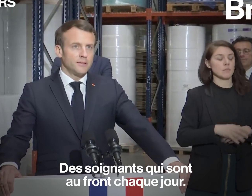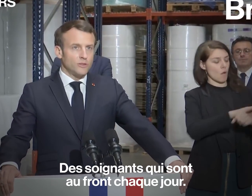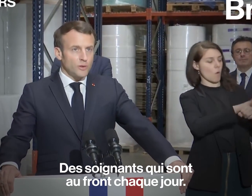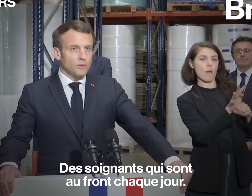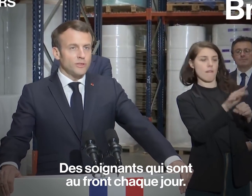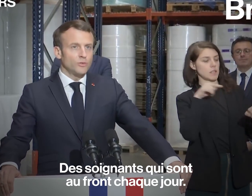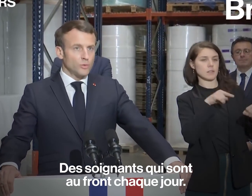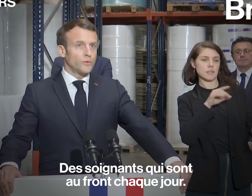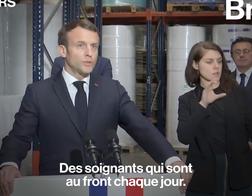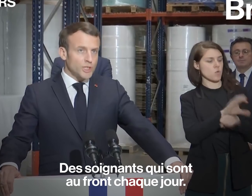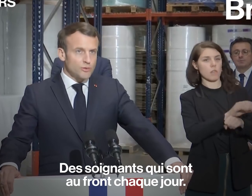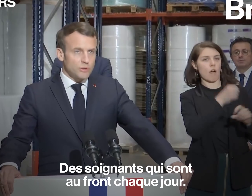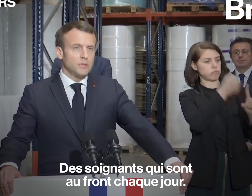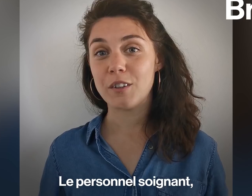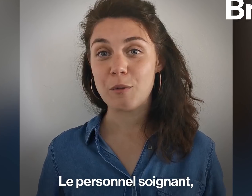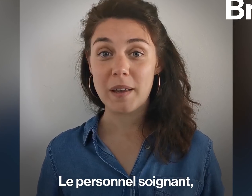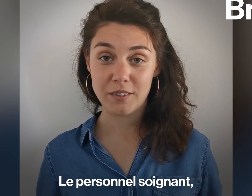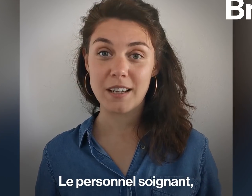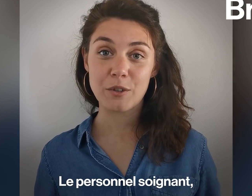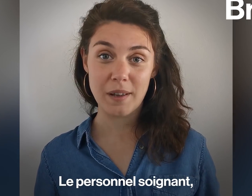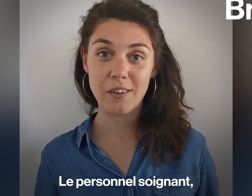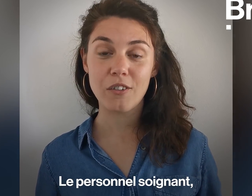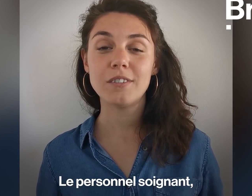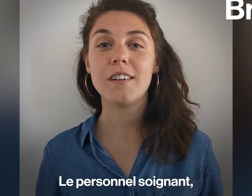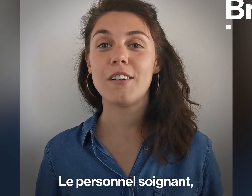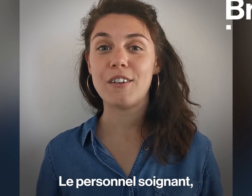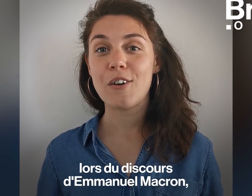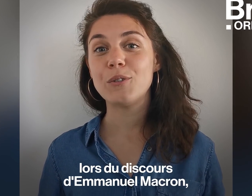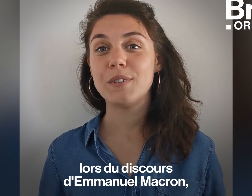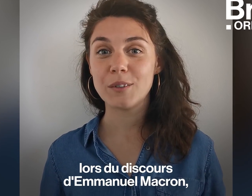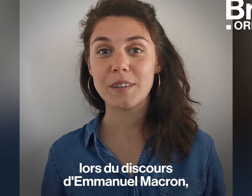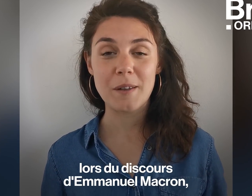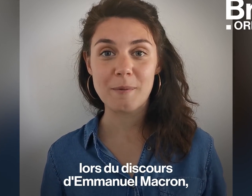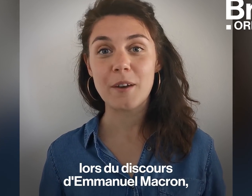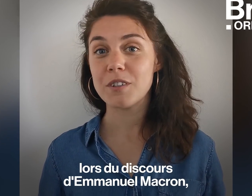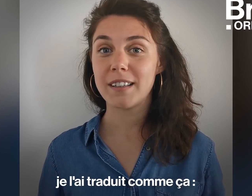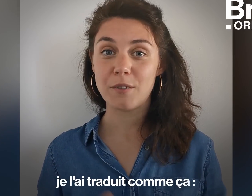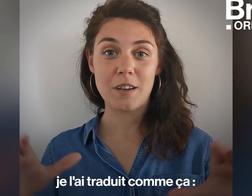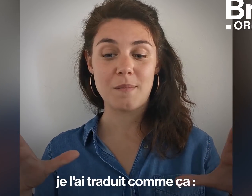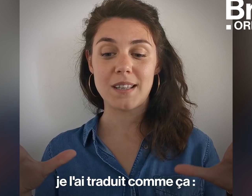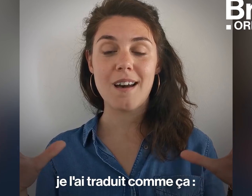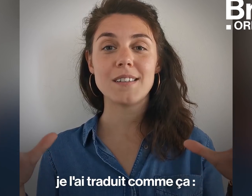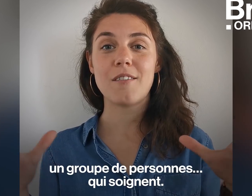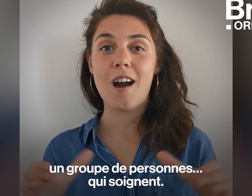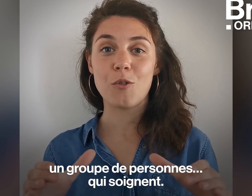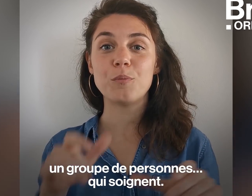des soignants qui sont au front chaque jour. Le personnel soignant, lors du discours d'Emmanuel Macron, je l'ai traduit comme ça, à savoir un groupe